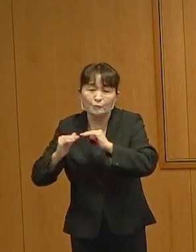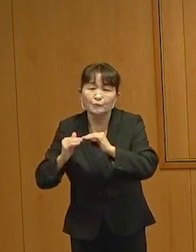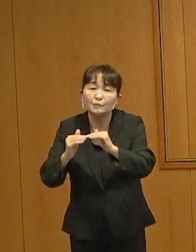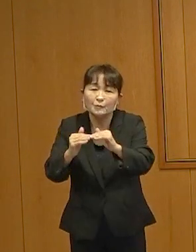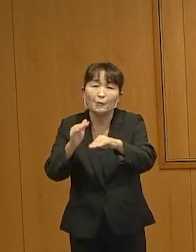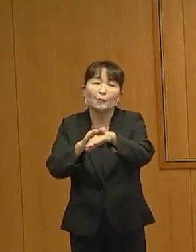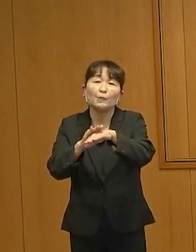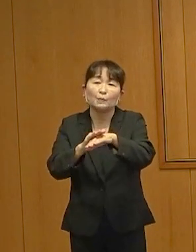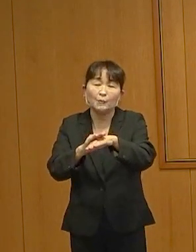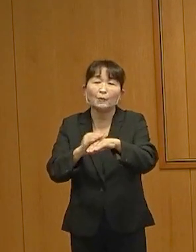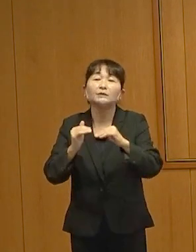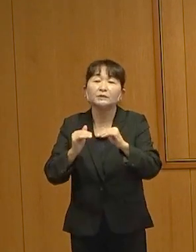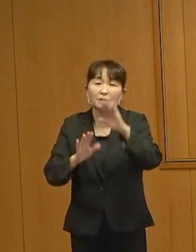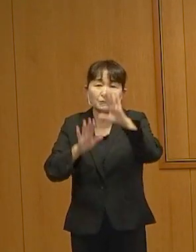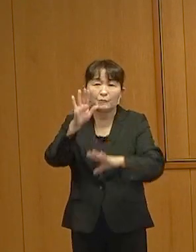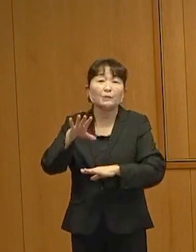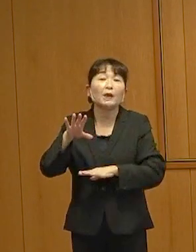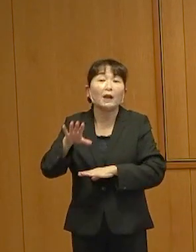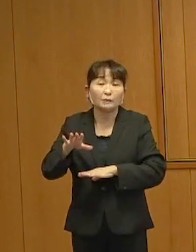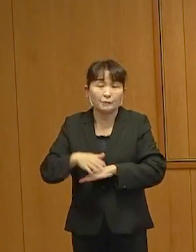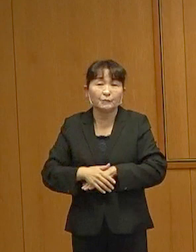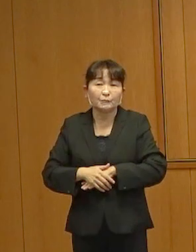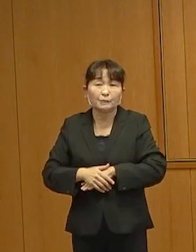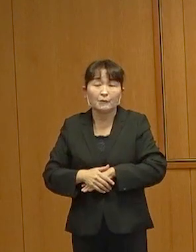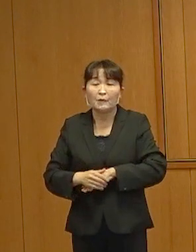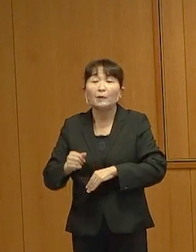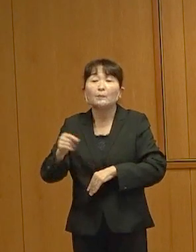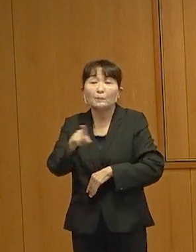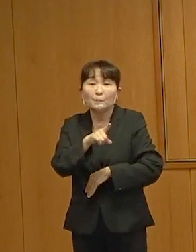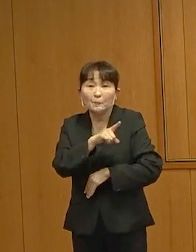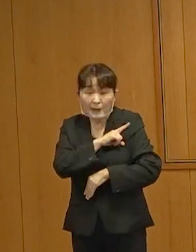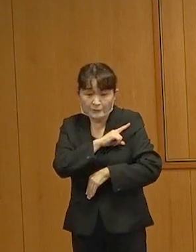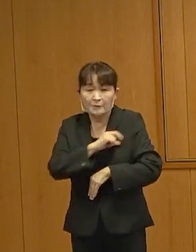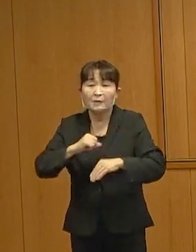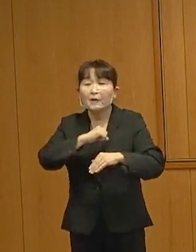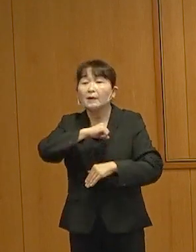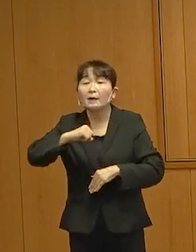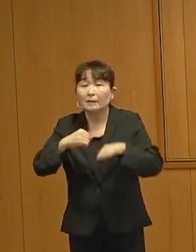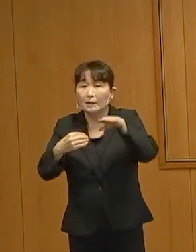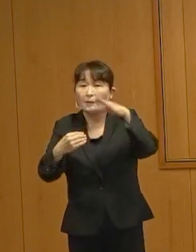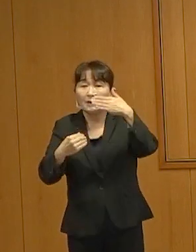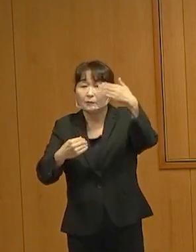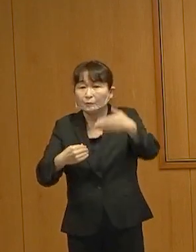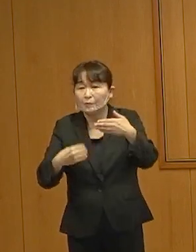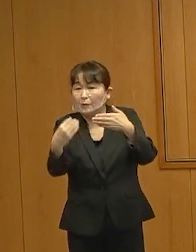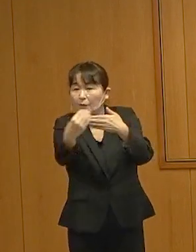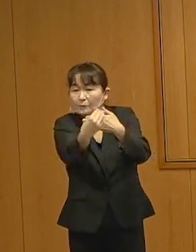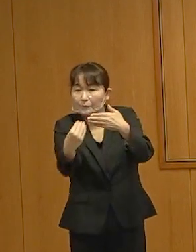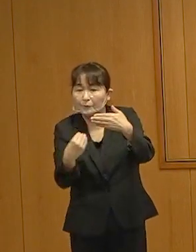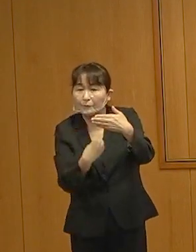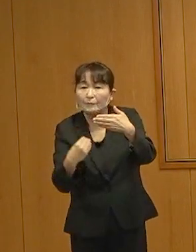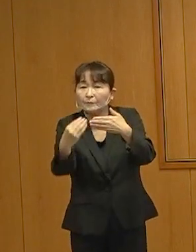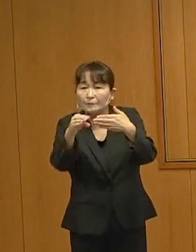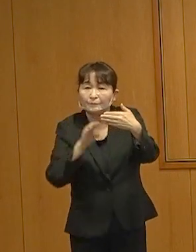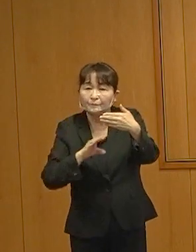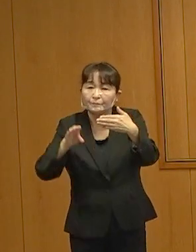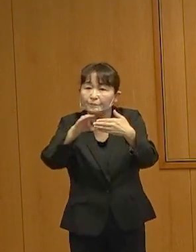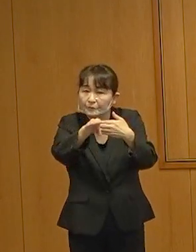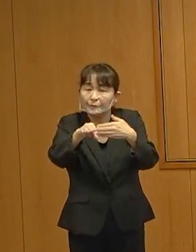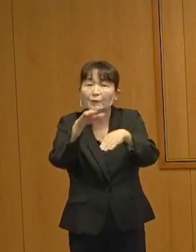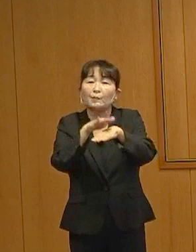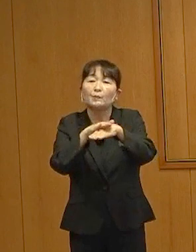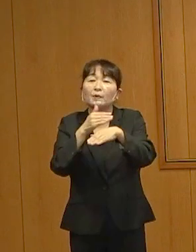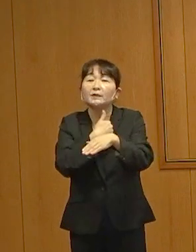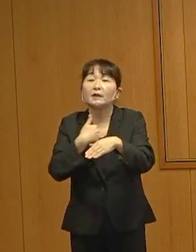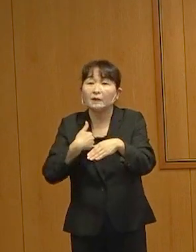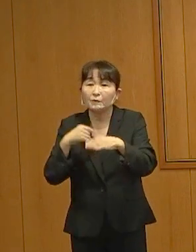りますが、まず片側通行になれば、一番問題は、高校生あるいは